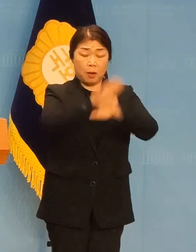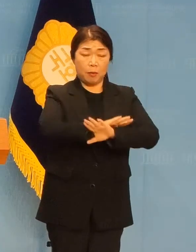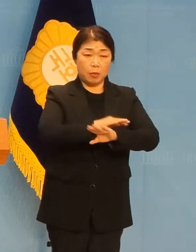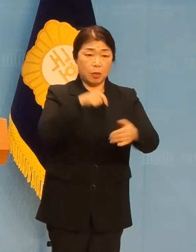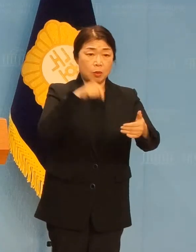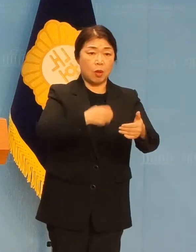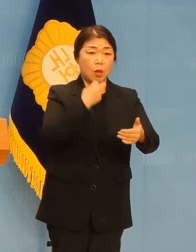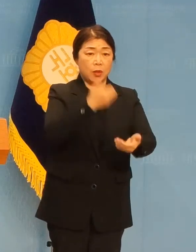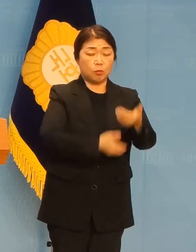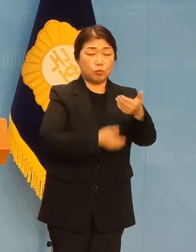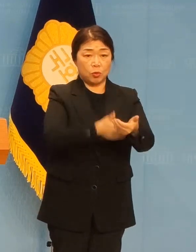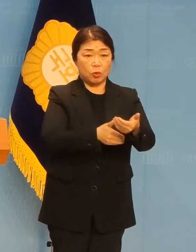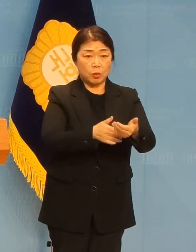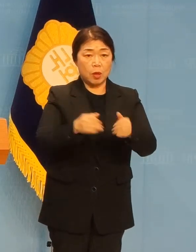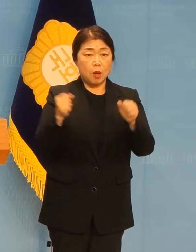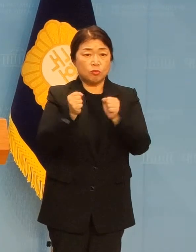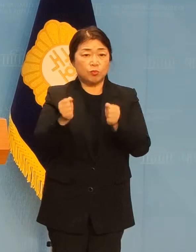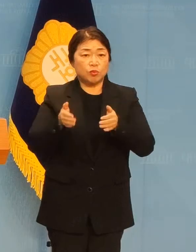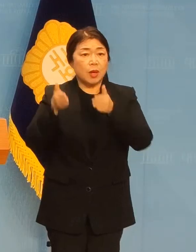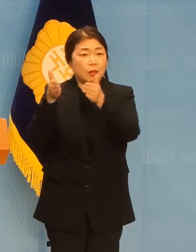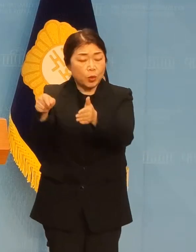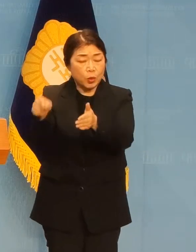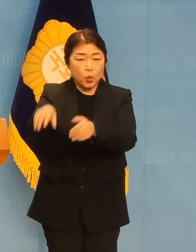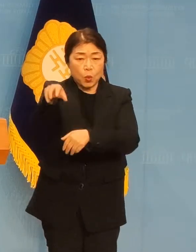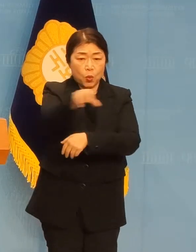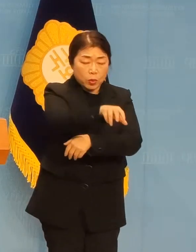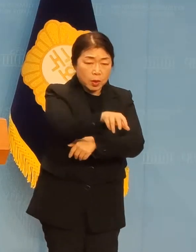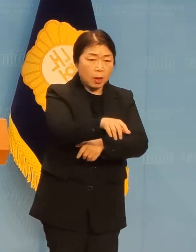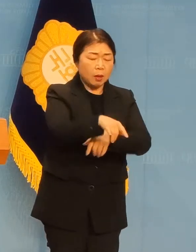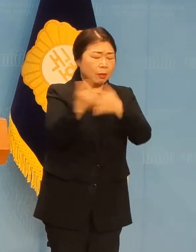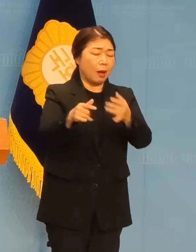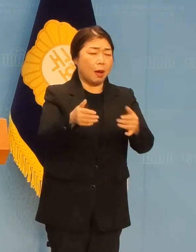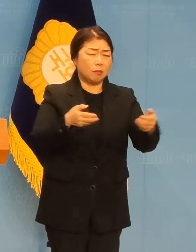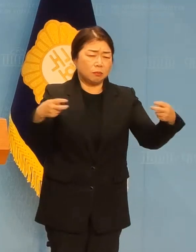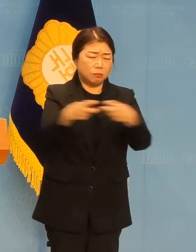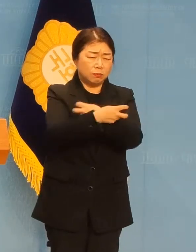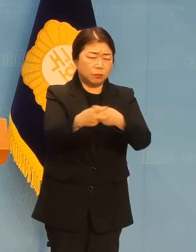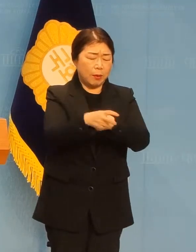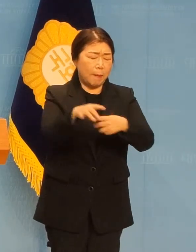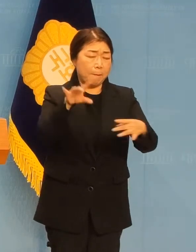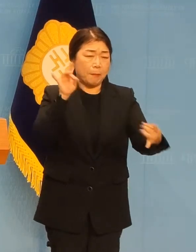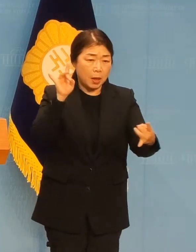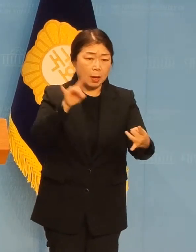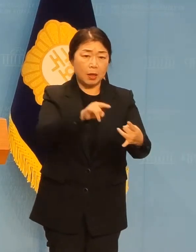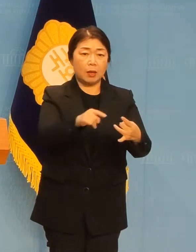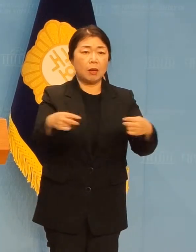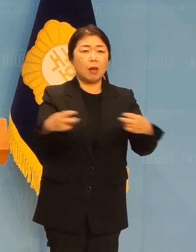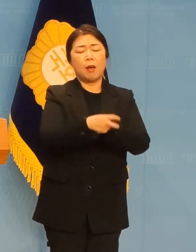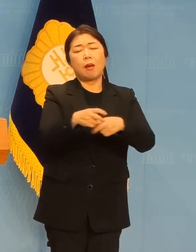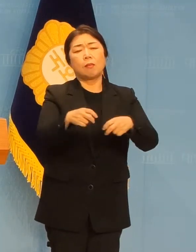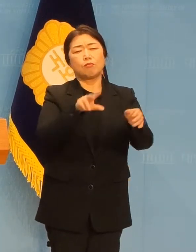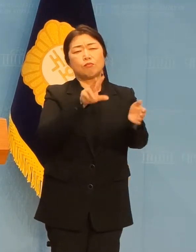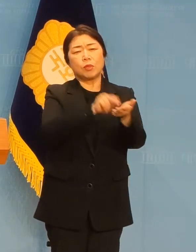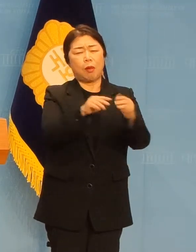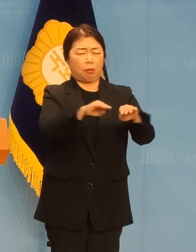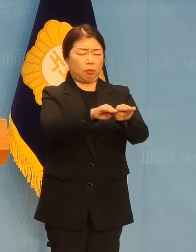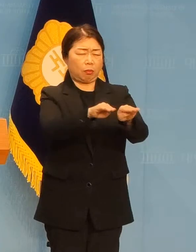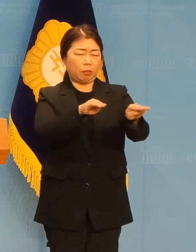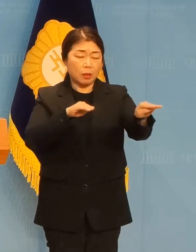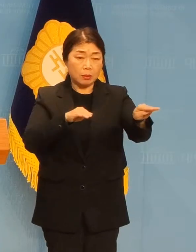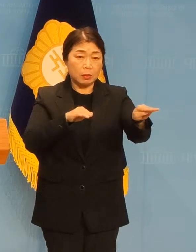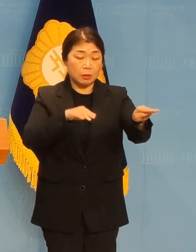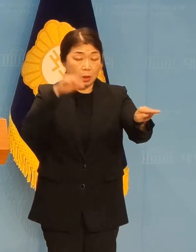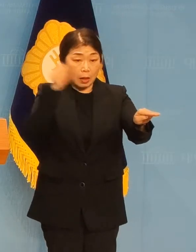내부순환로, 북부 간선도로 등 도로 곳곳이 마비되었습니다. 아침 출근길에도